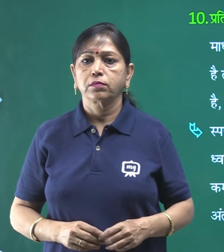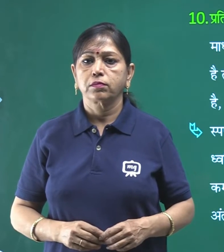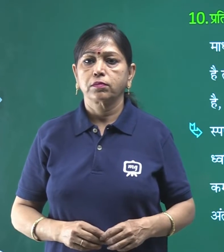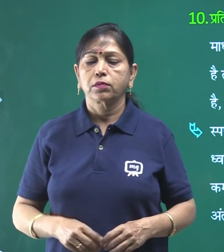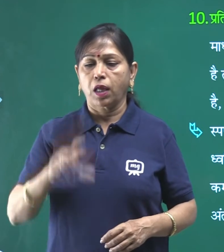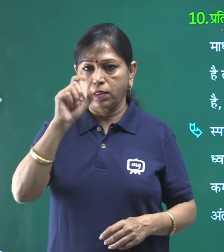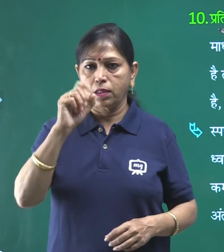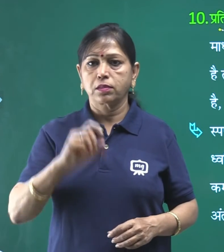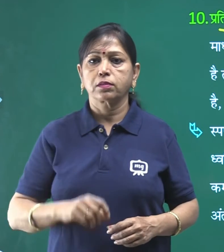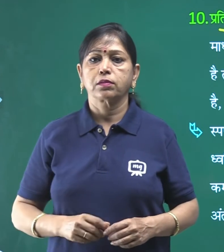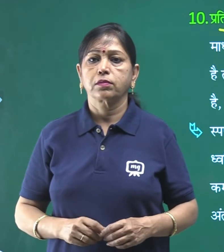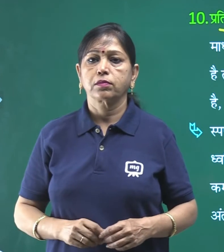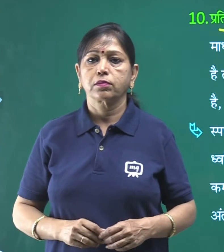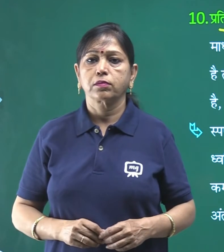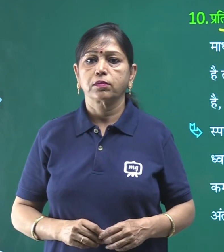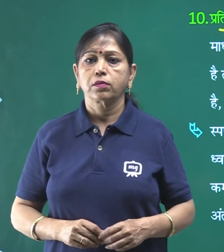10